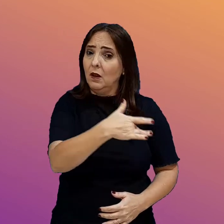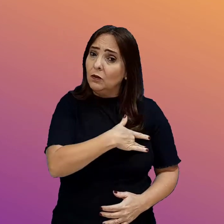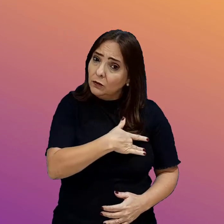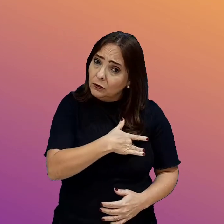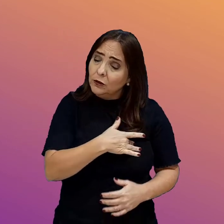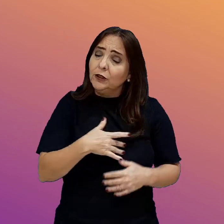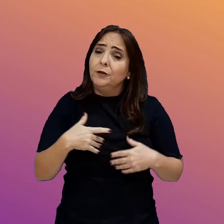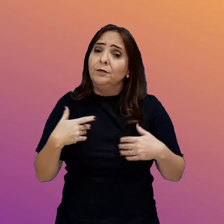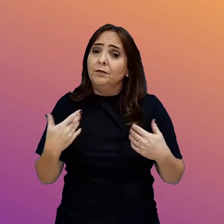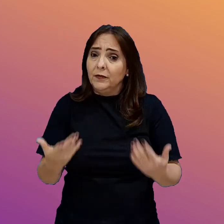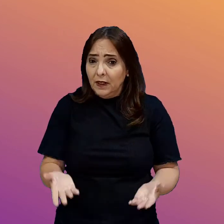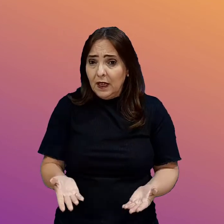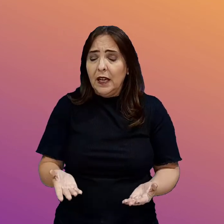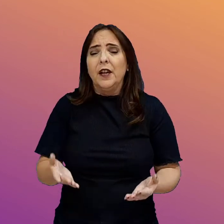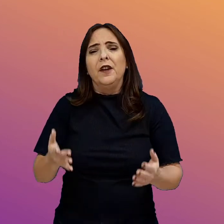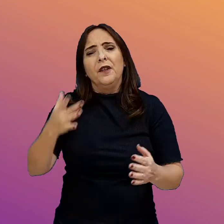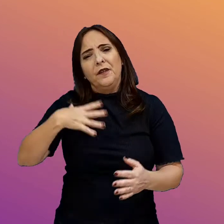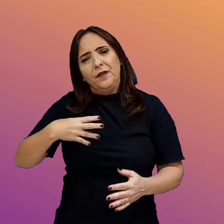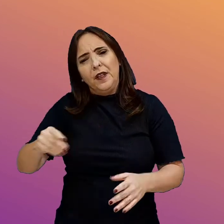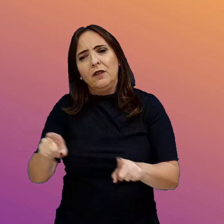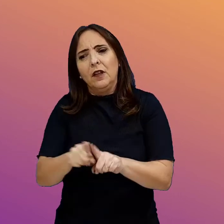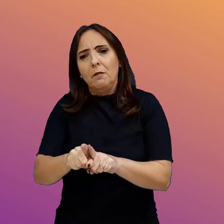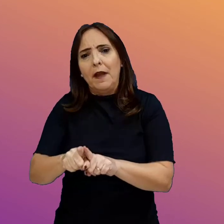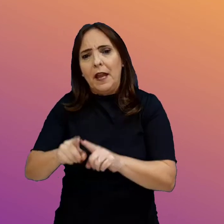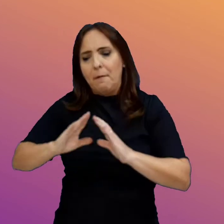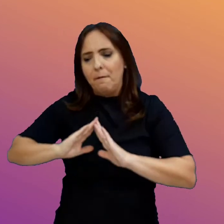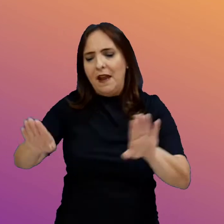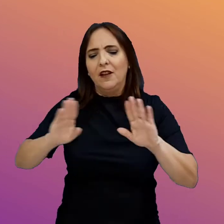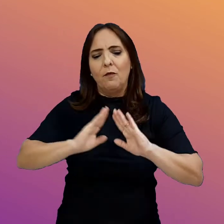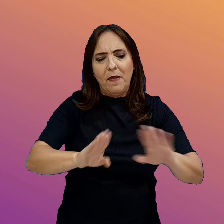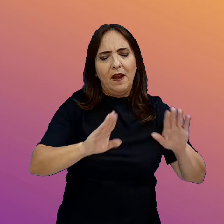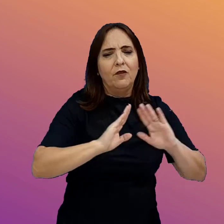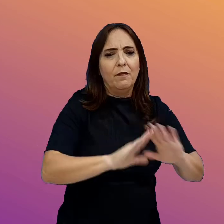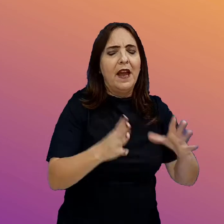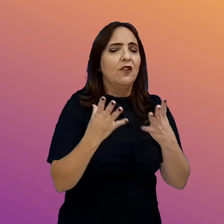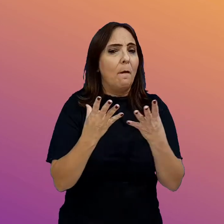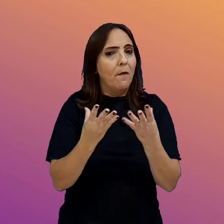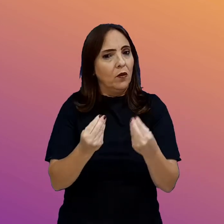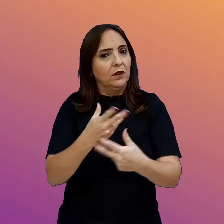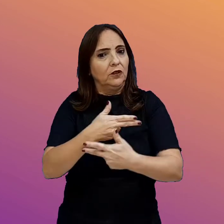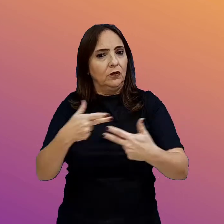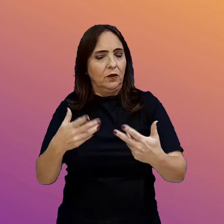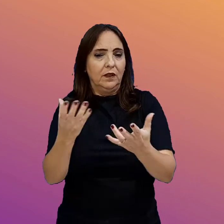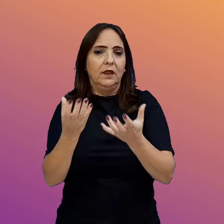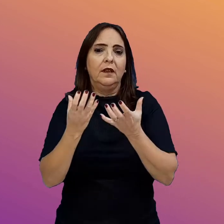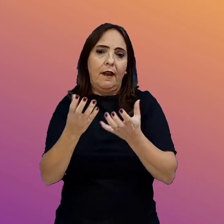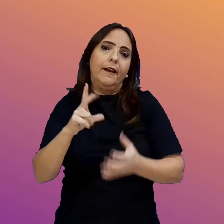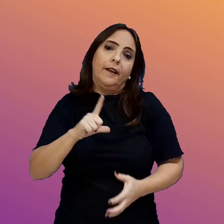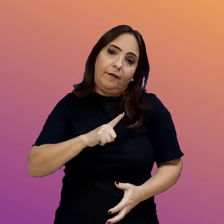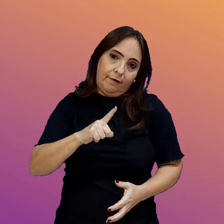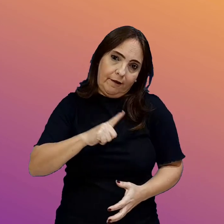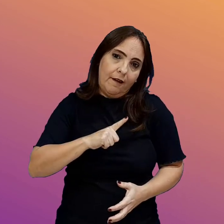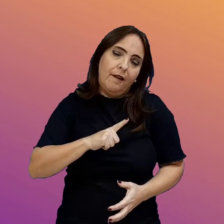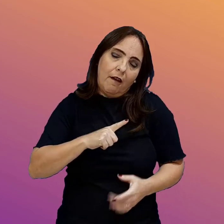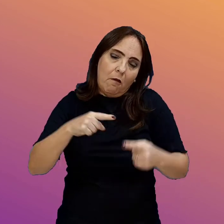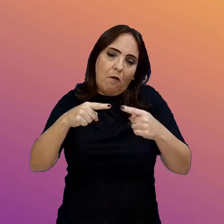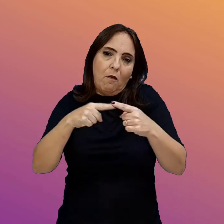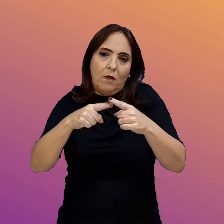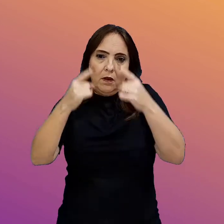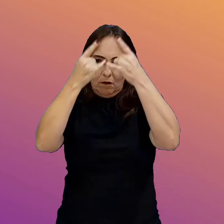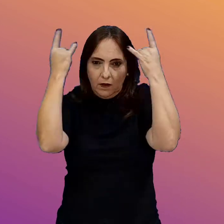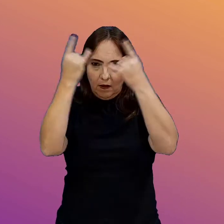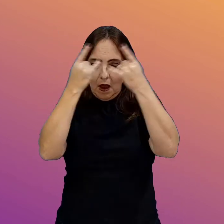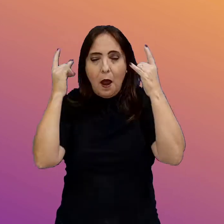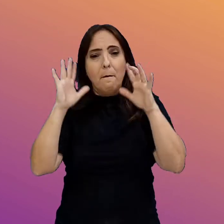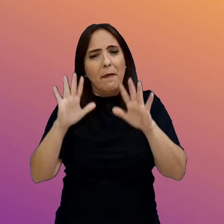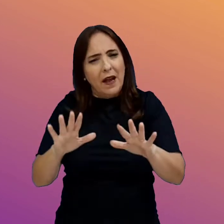às vezes eles pedem, né, que eles querem ter, mas esse momento de investimento é um investimento no